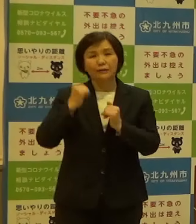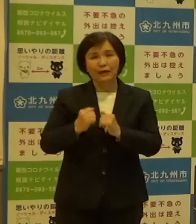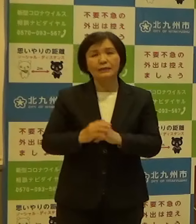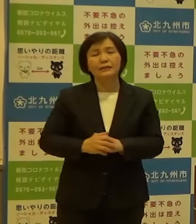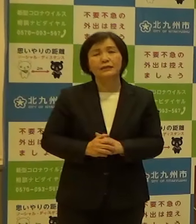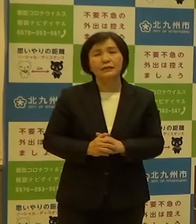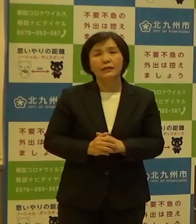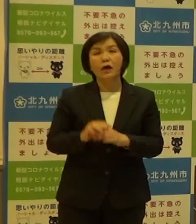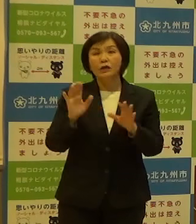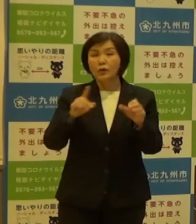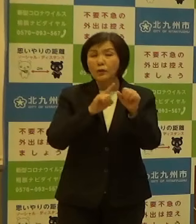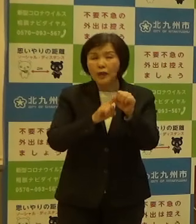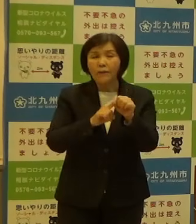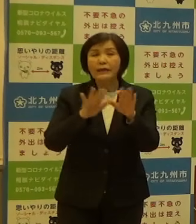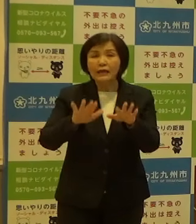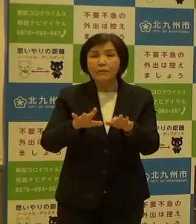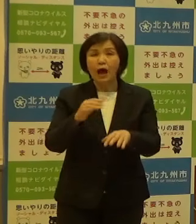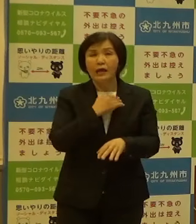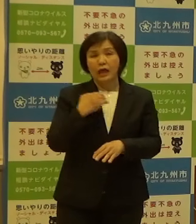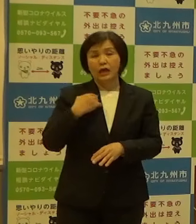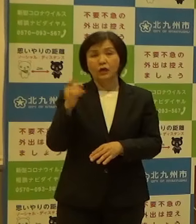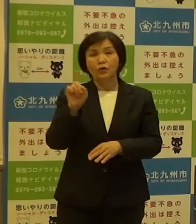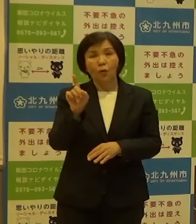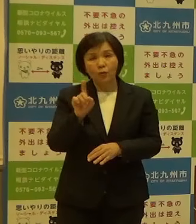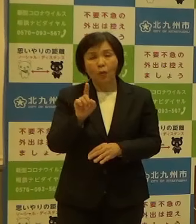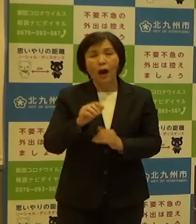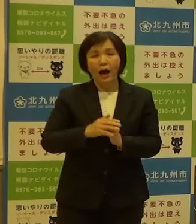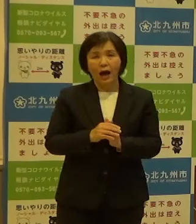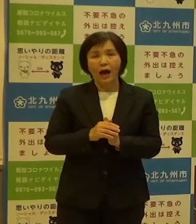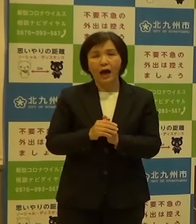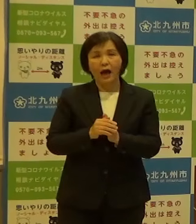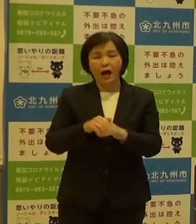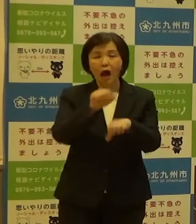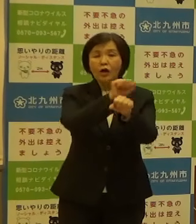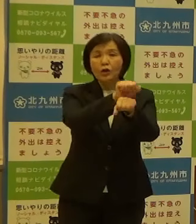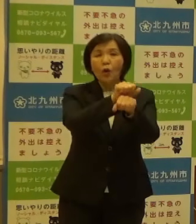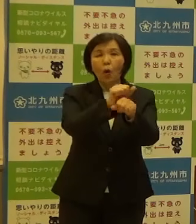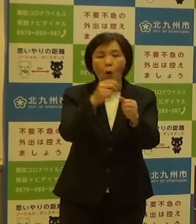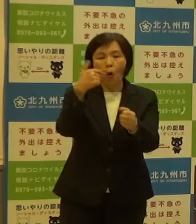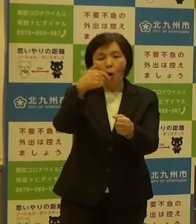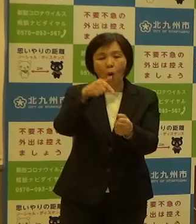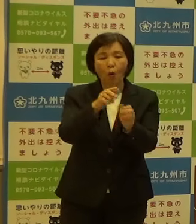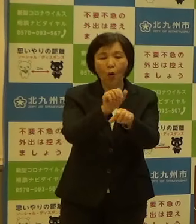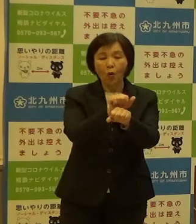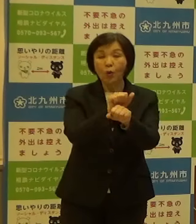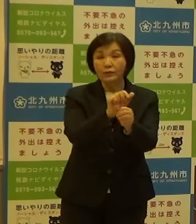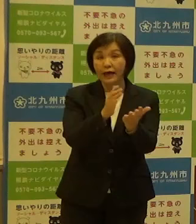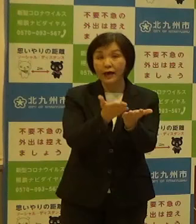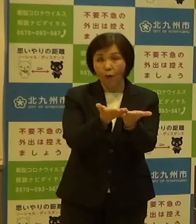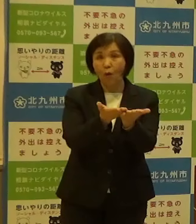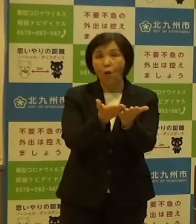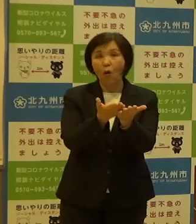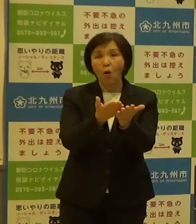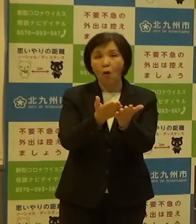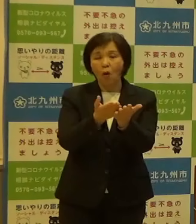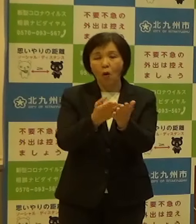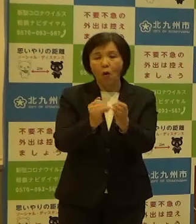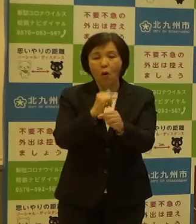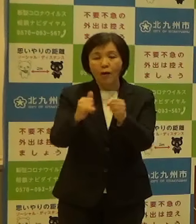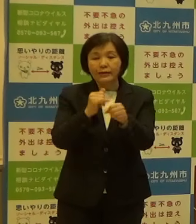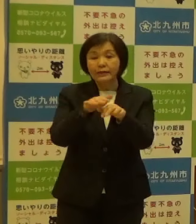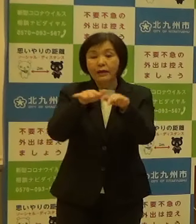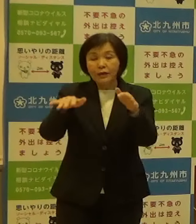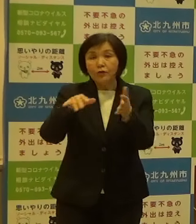は今教材をですねオンライン上でそれを作りまして、それを